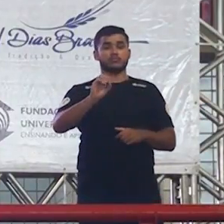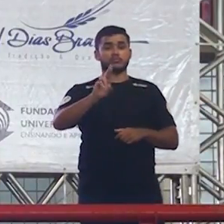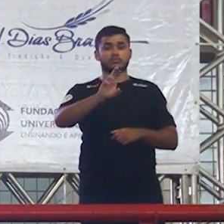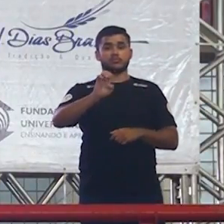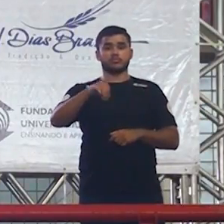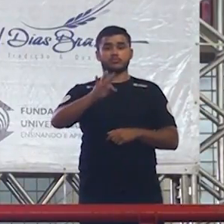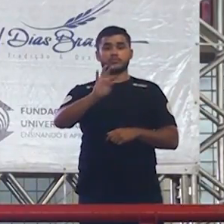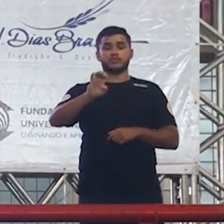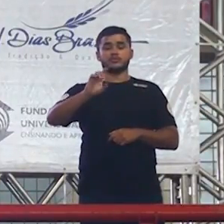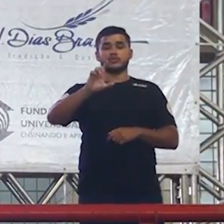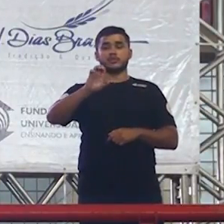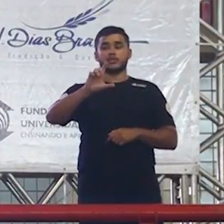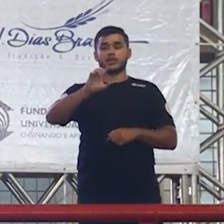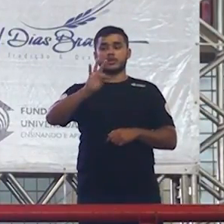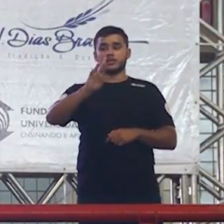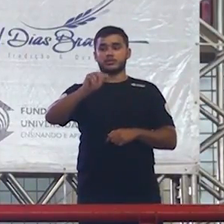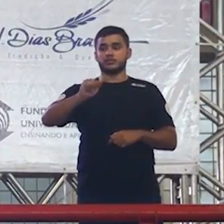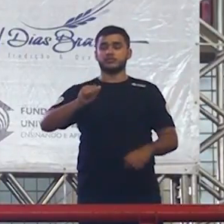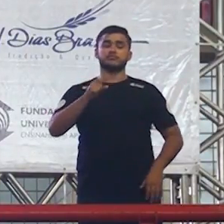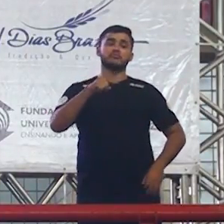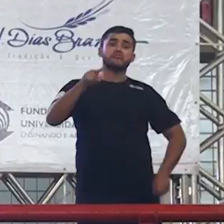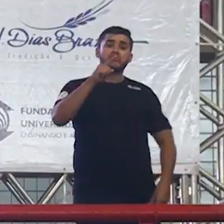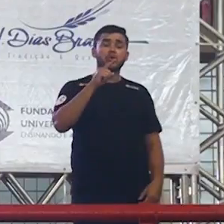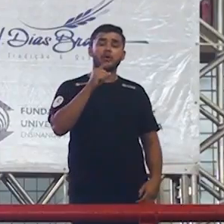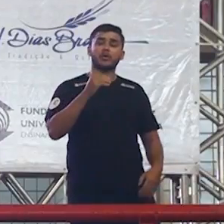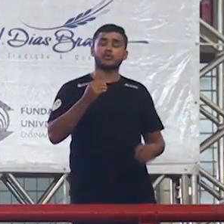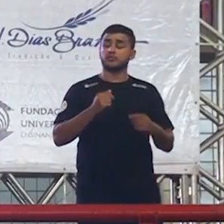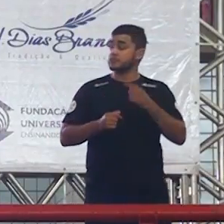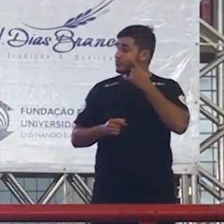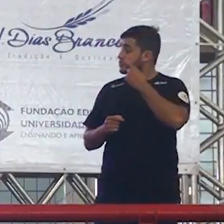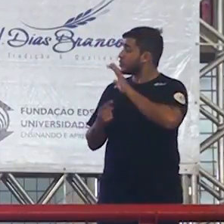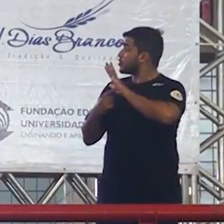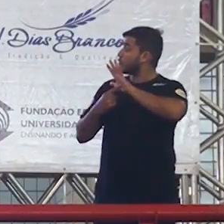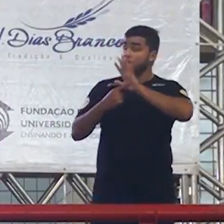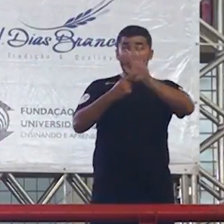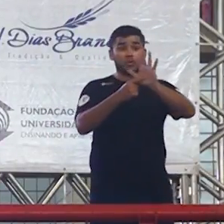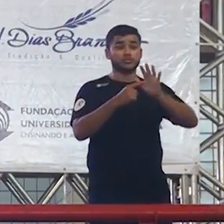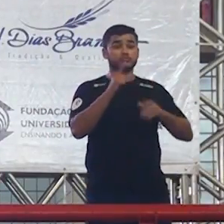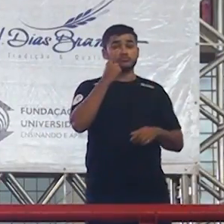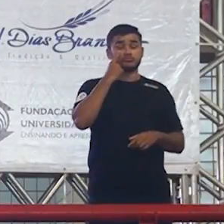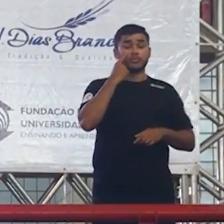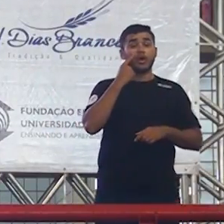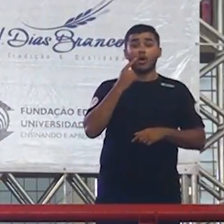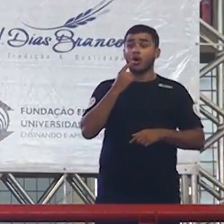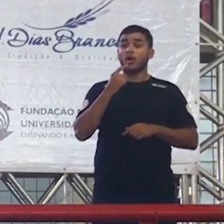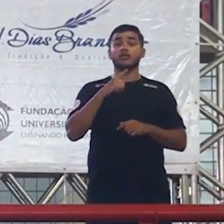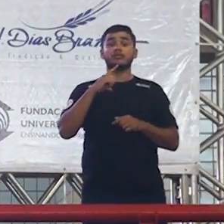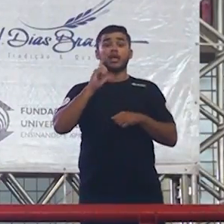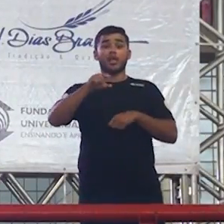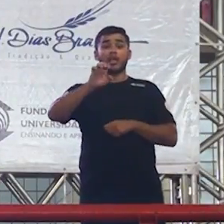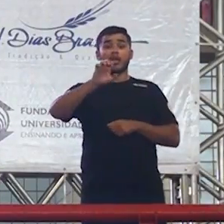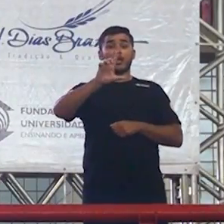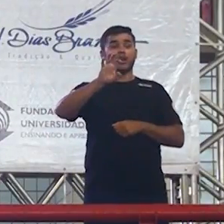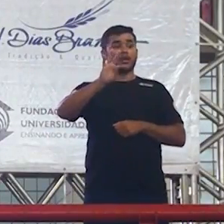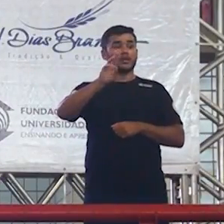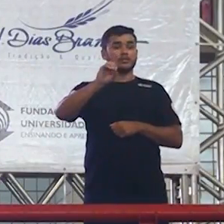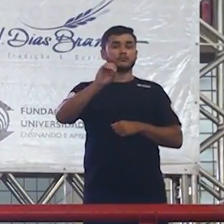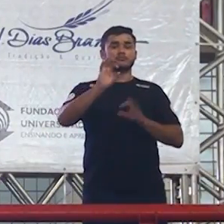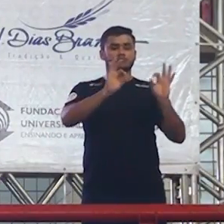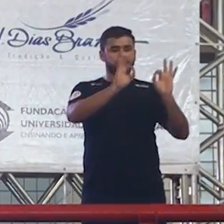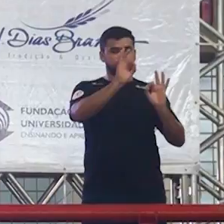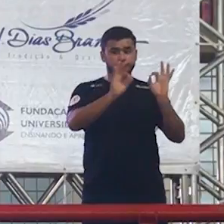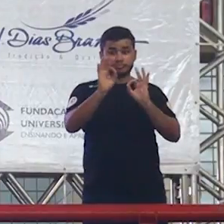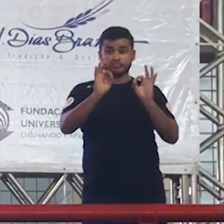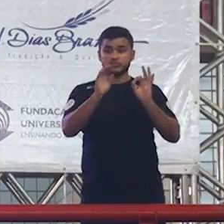De corrente elétrica. Pessoal, você vai ficar todo arrepiado quando eu colocar uma animação aqui e você vê esses elétrons se movimentando